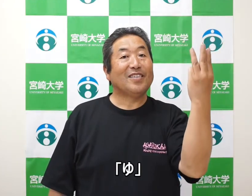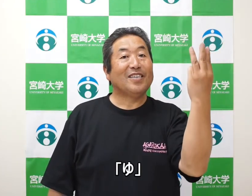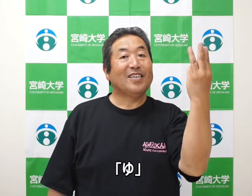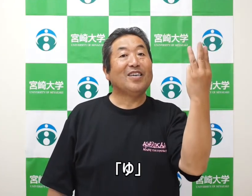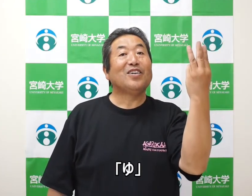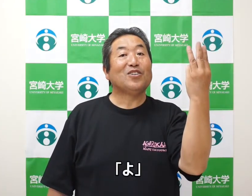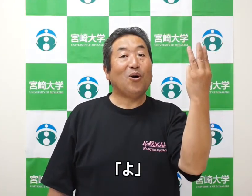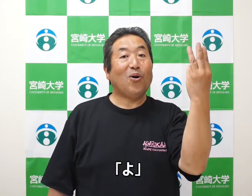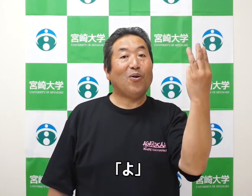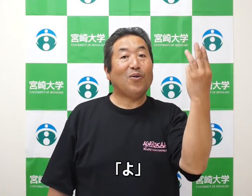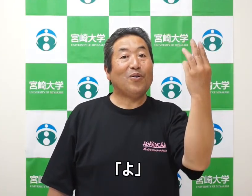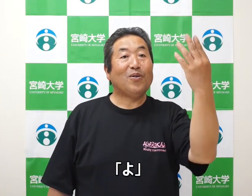よ、